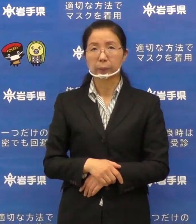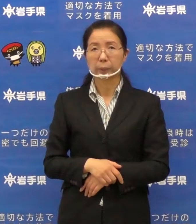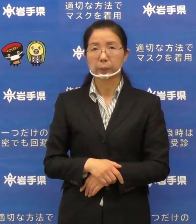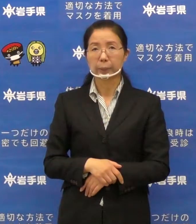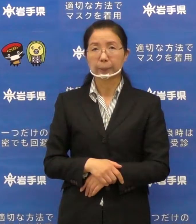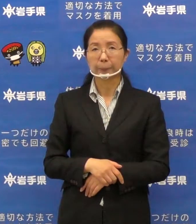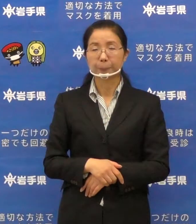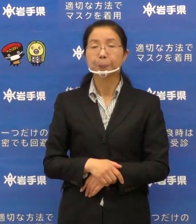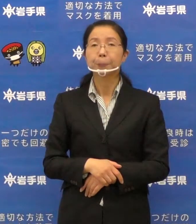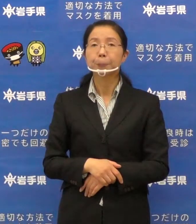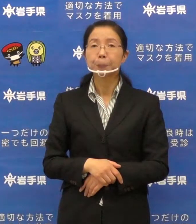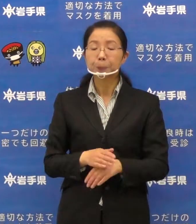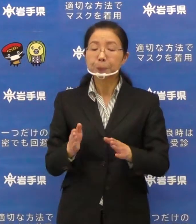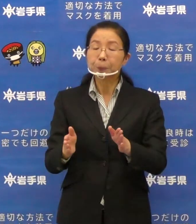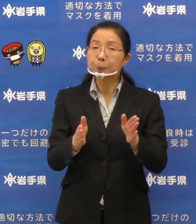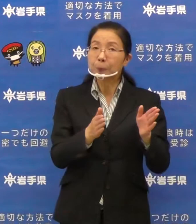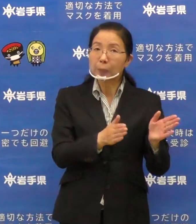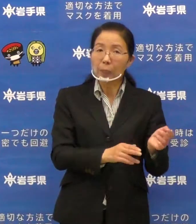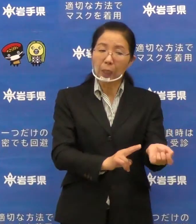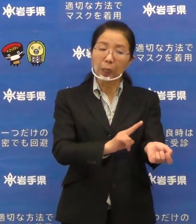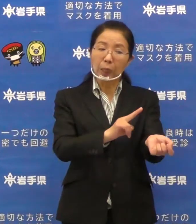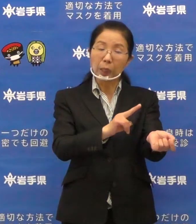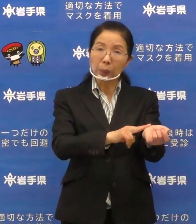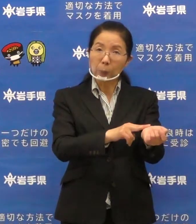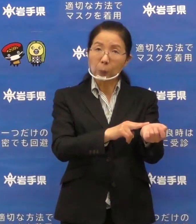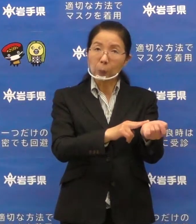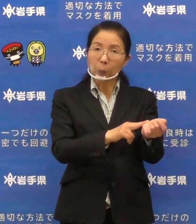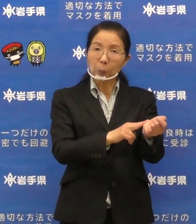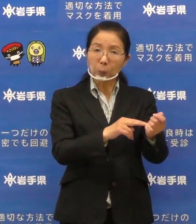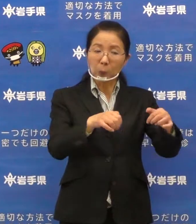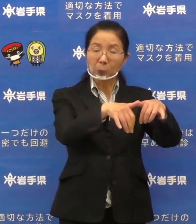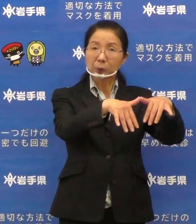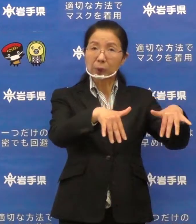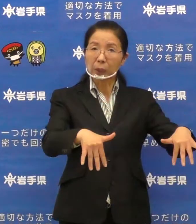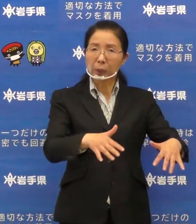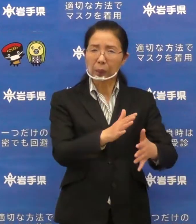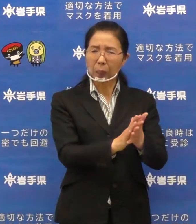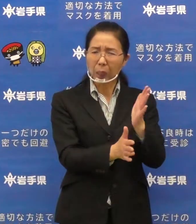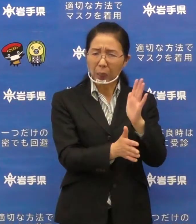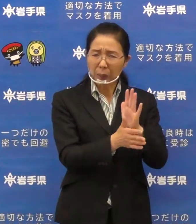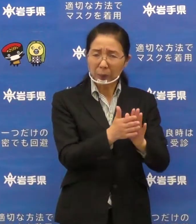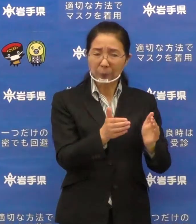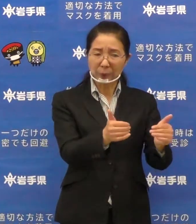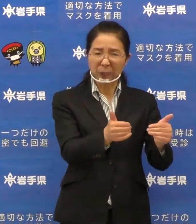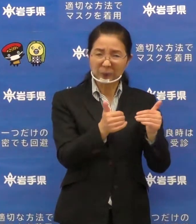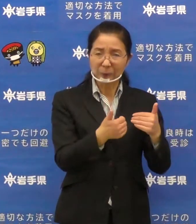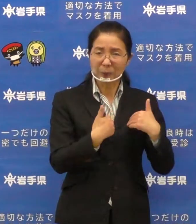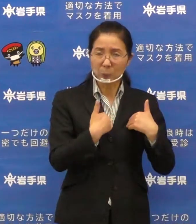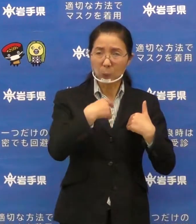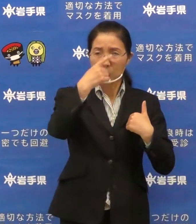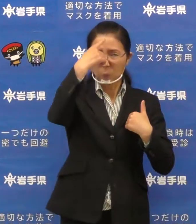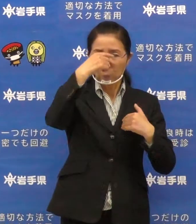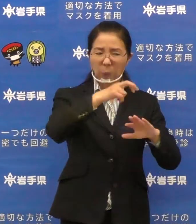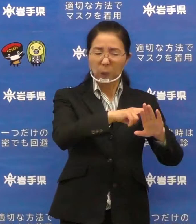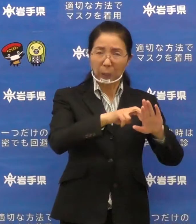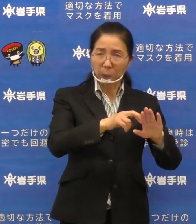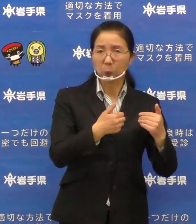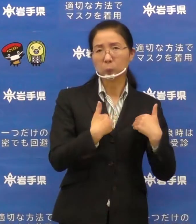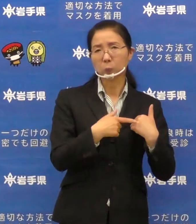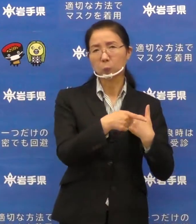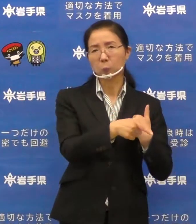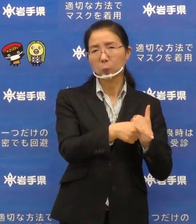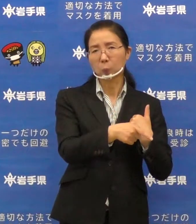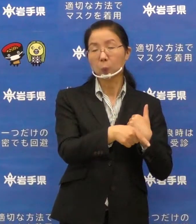一方では医療体制の組み立てをこう専門的な見地からやってもらって、そしてそれを県としても